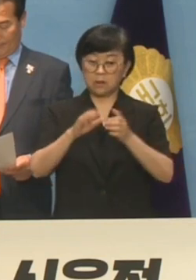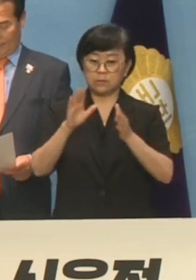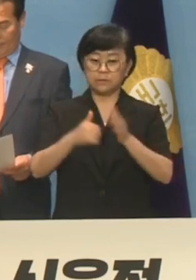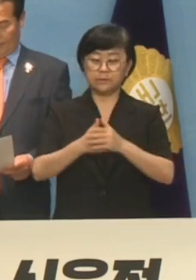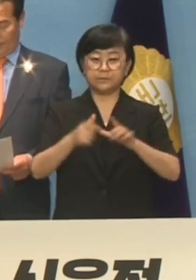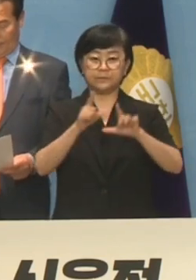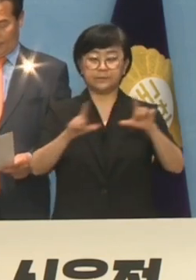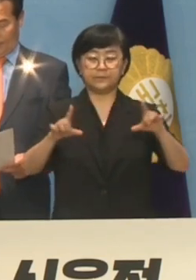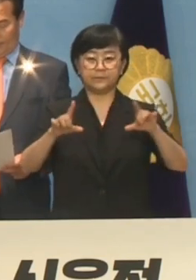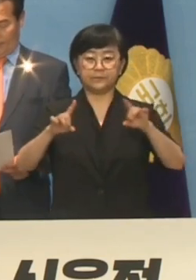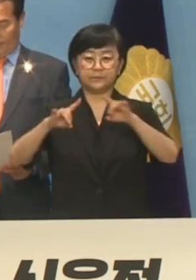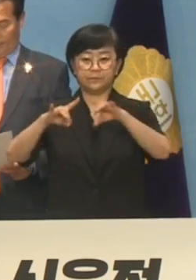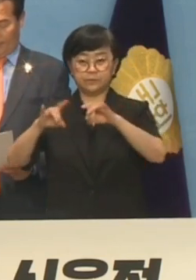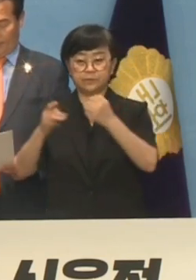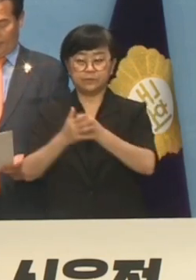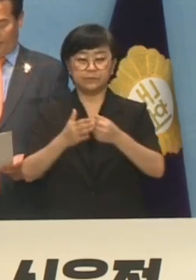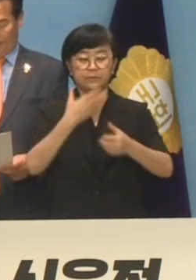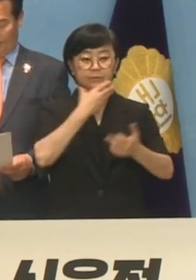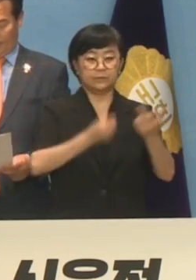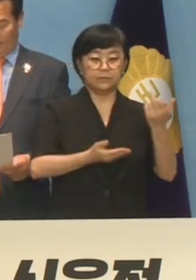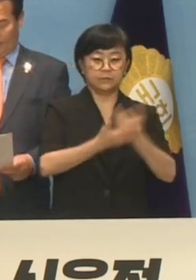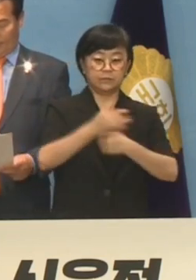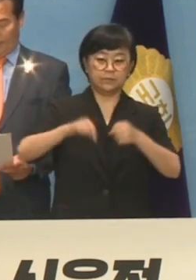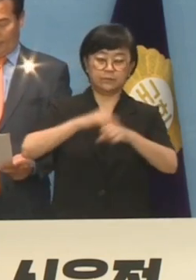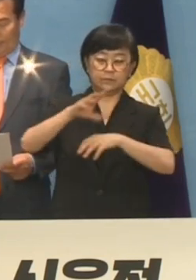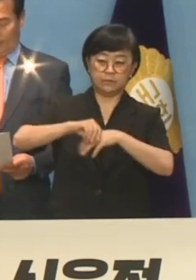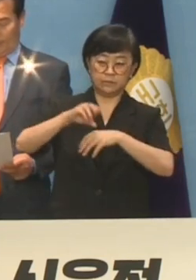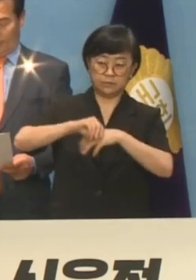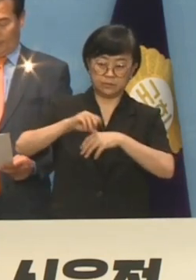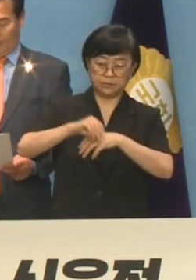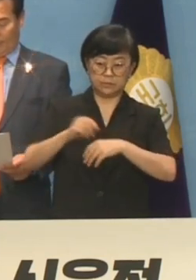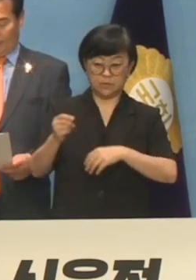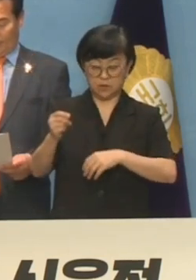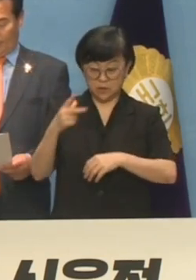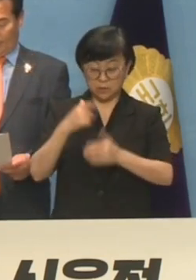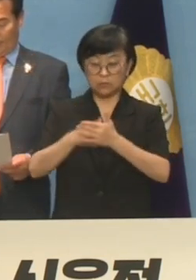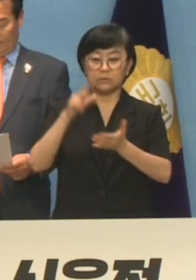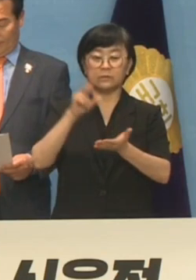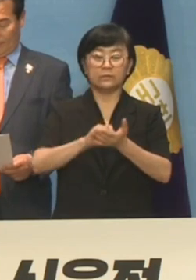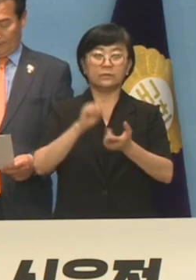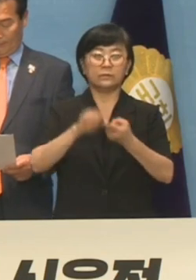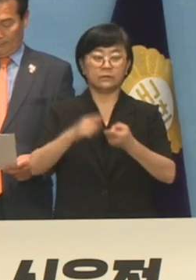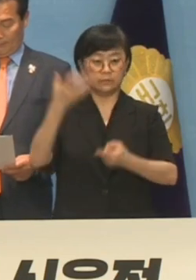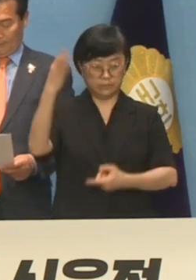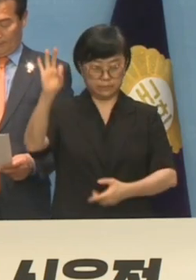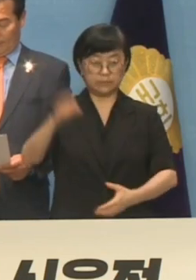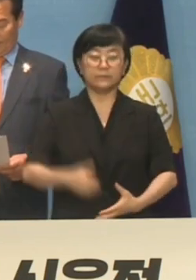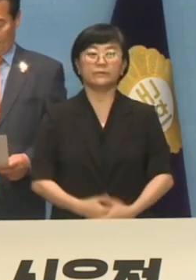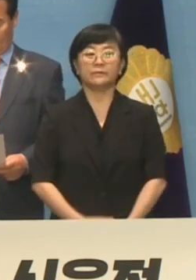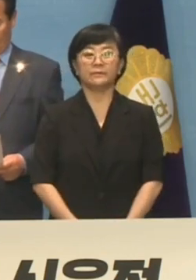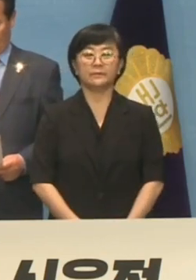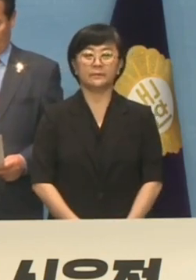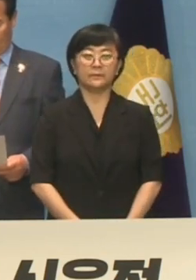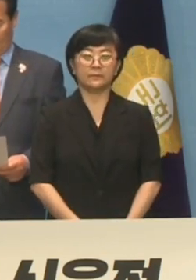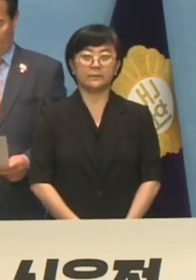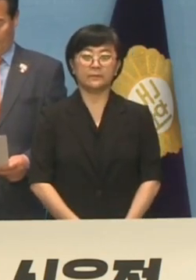회의에서 도쿄전력 측은 후쿠시마 원전 오염수 시료 채취의 문제에 대해서